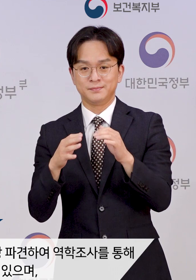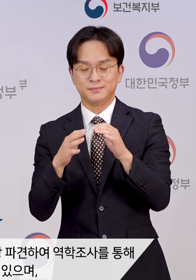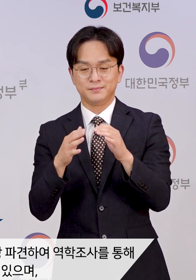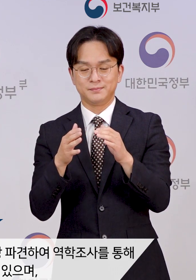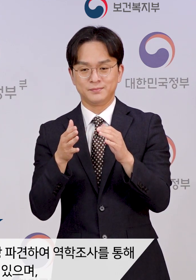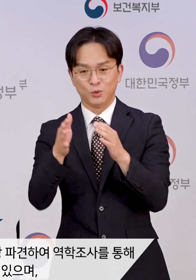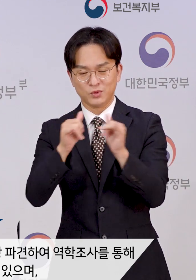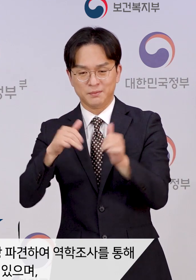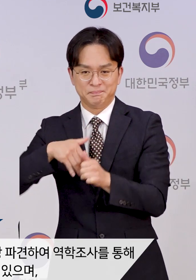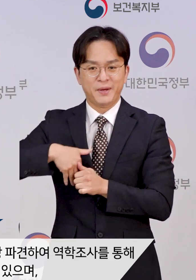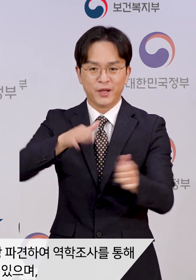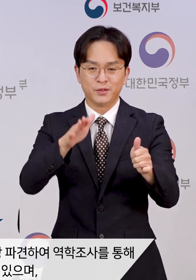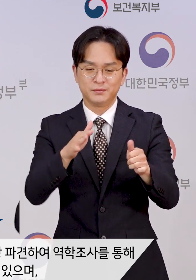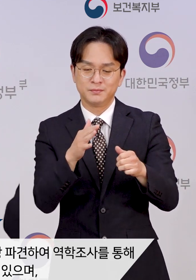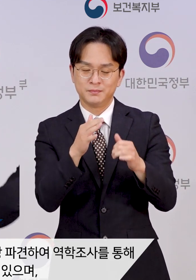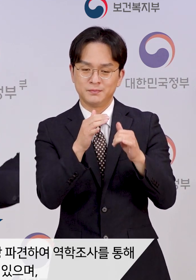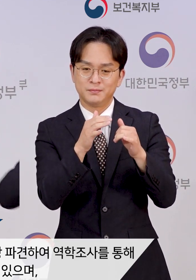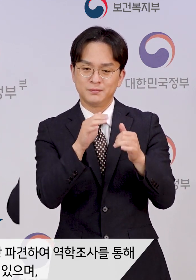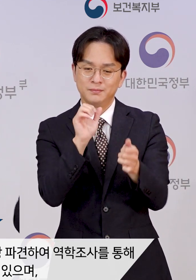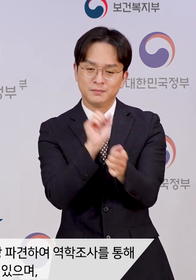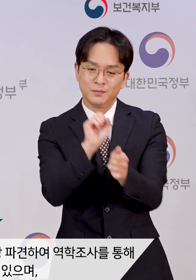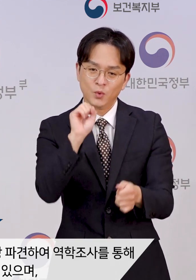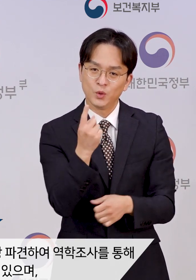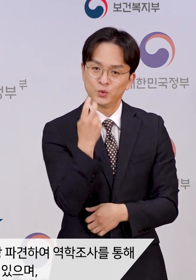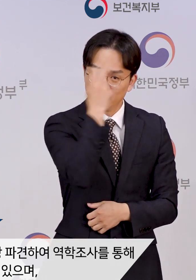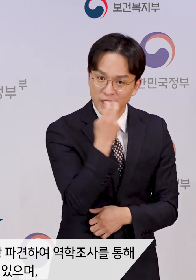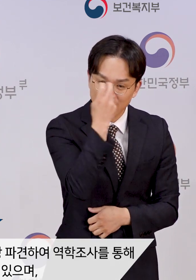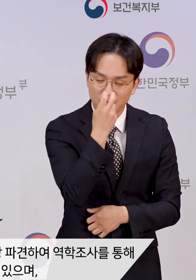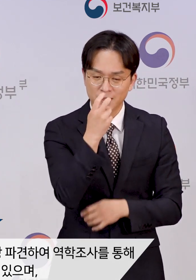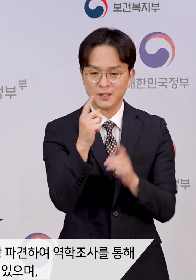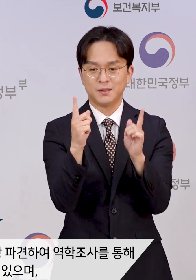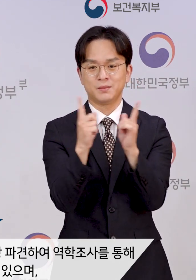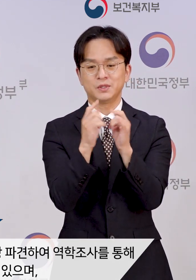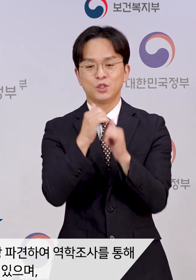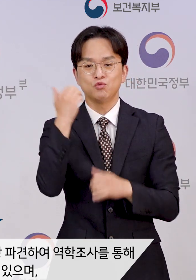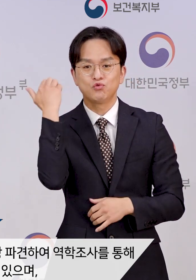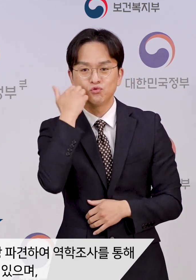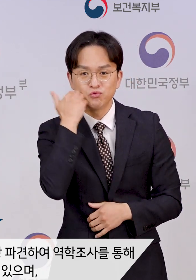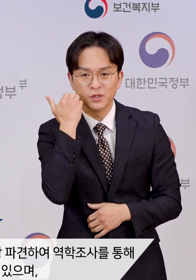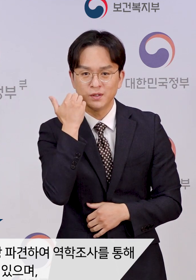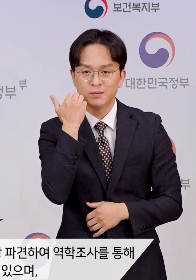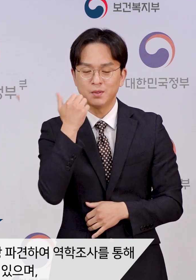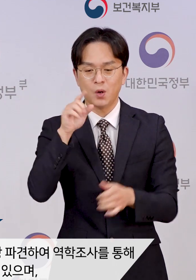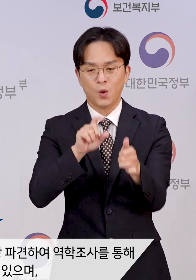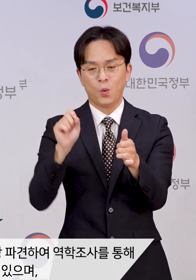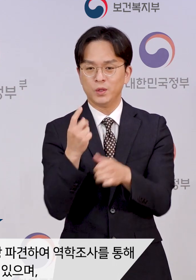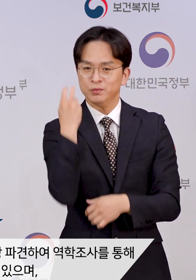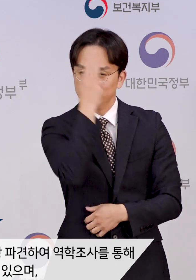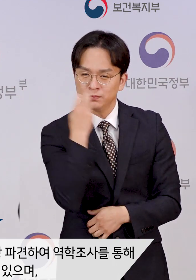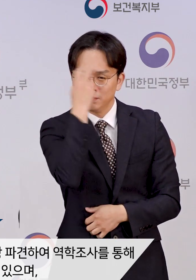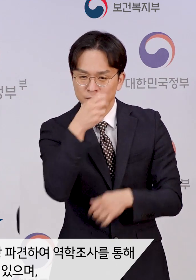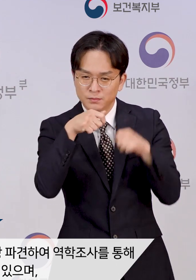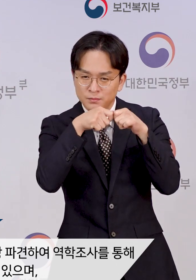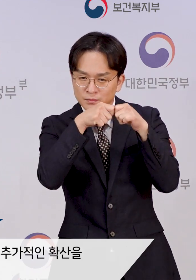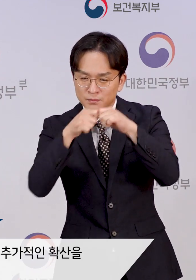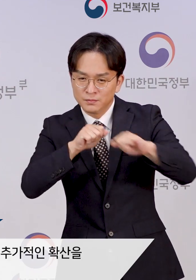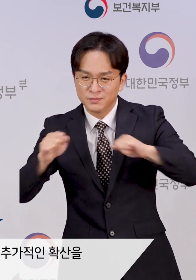파견하여 역학조사를 통해 접촉자와 방문자를 파악하는 한편 환자 관리를 시행하고